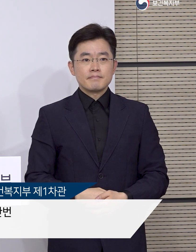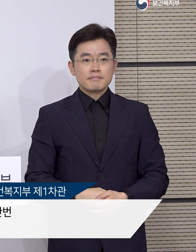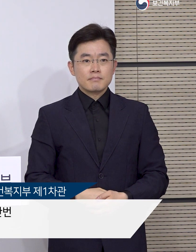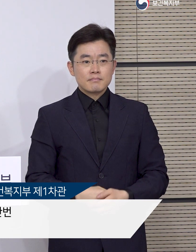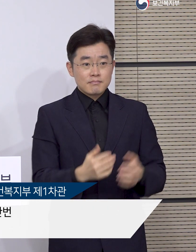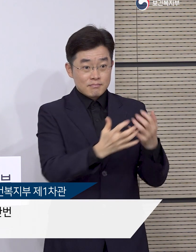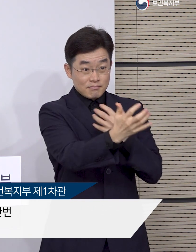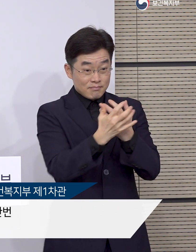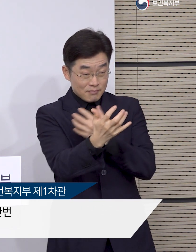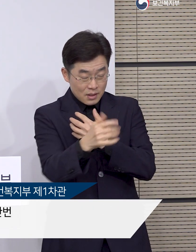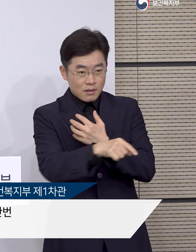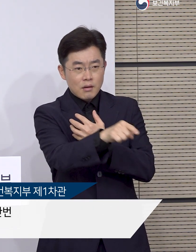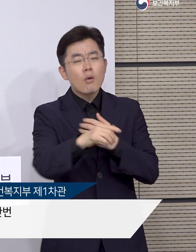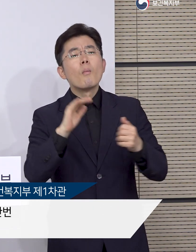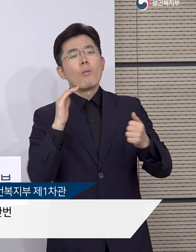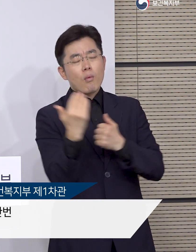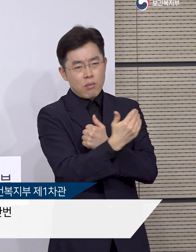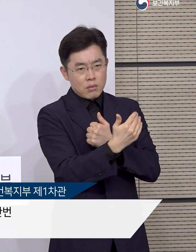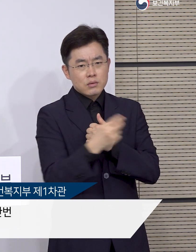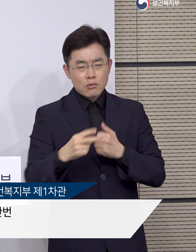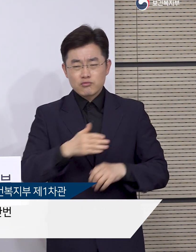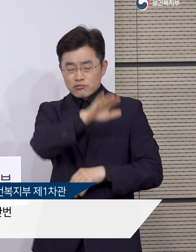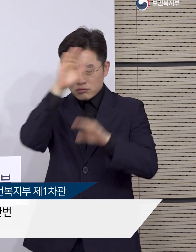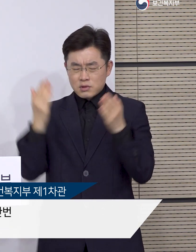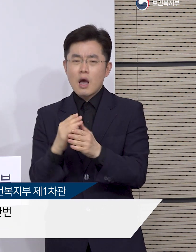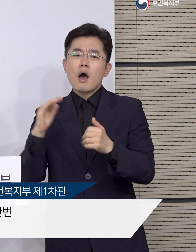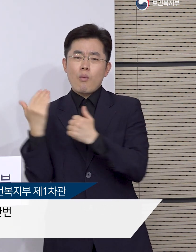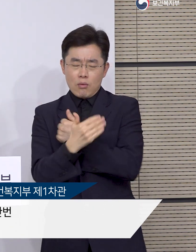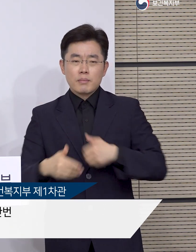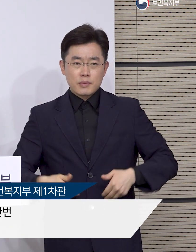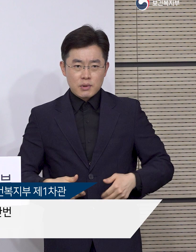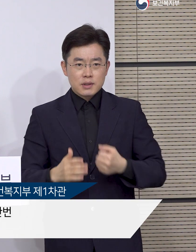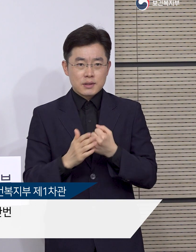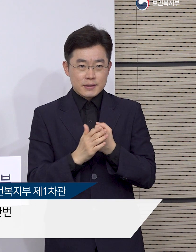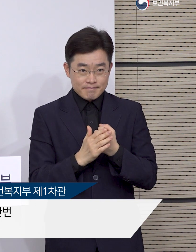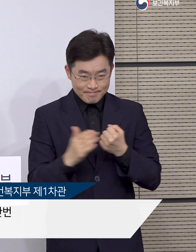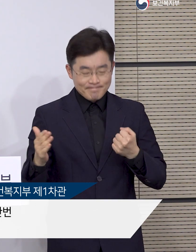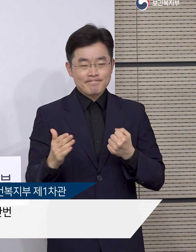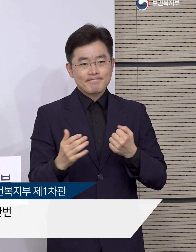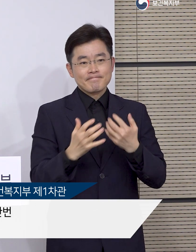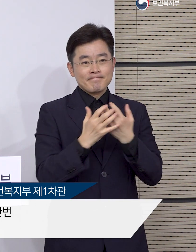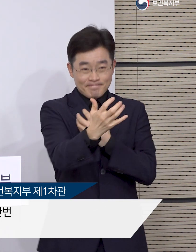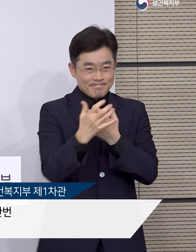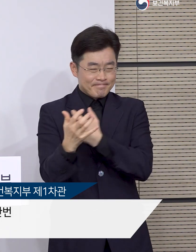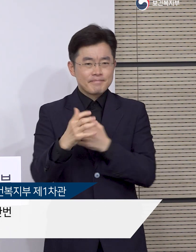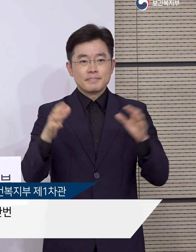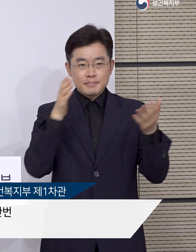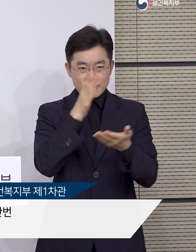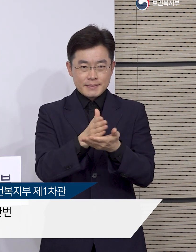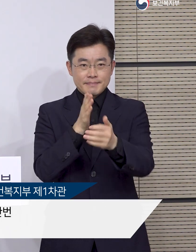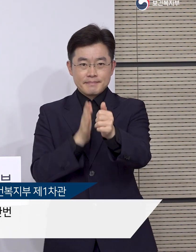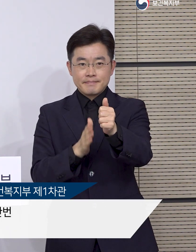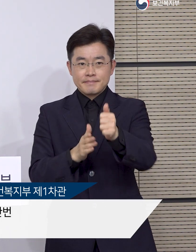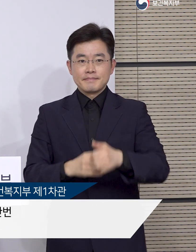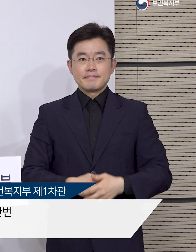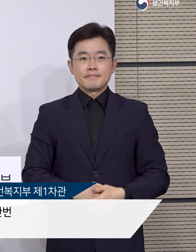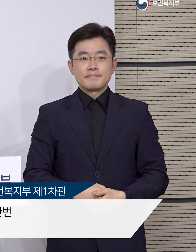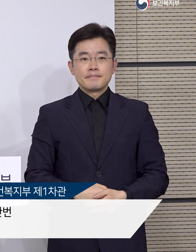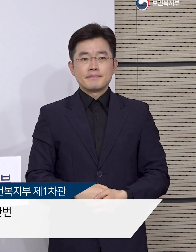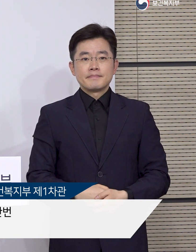참가자와 우리 모두의 안전을 위해 다시 한번 집회 자제를 강력하게 요청드립니다.